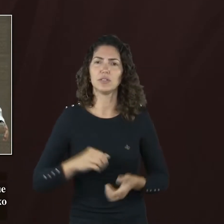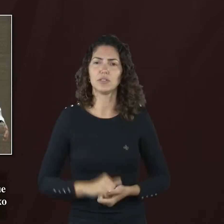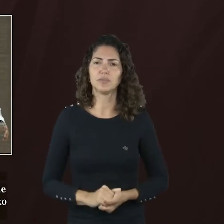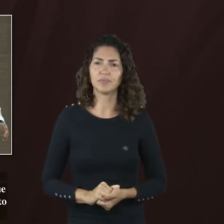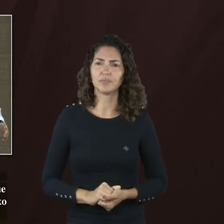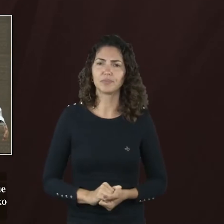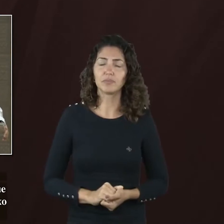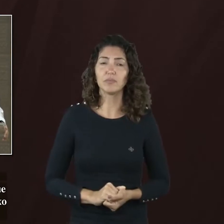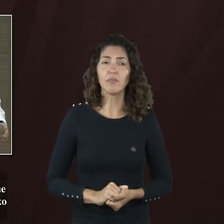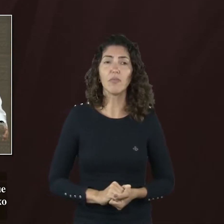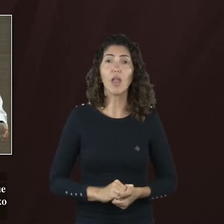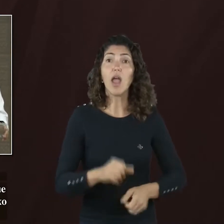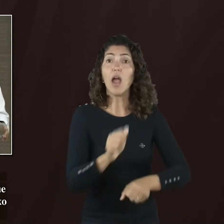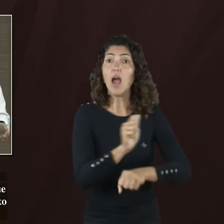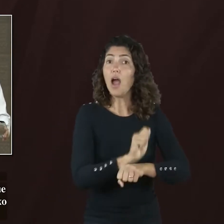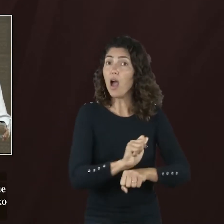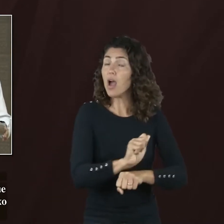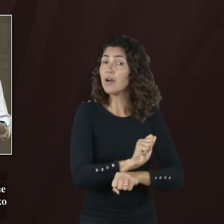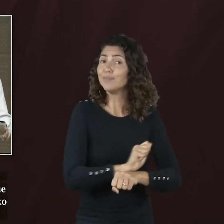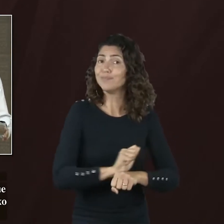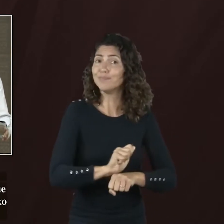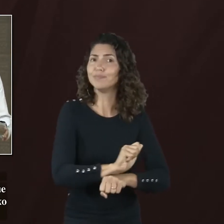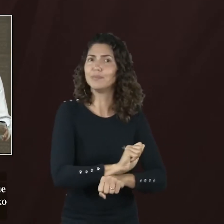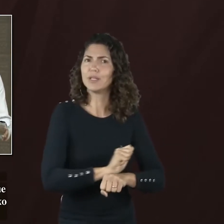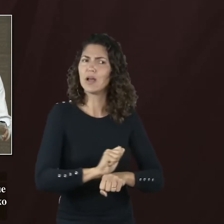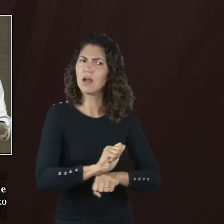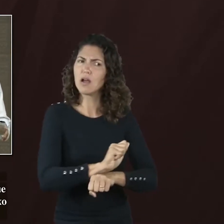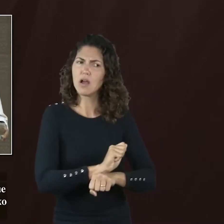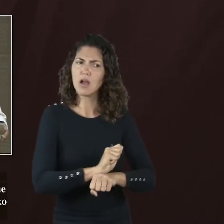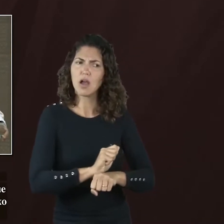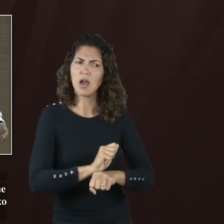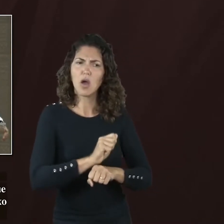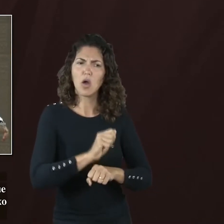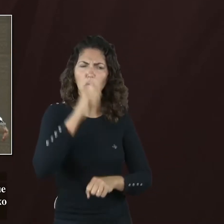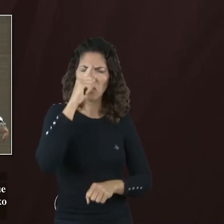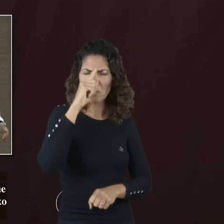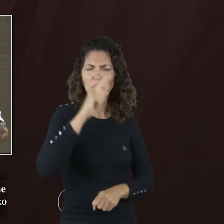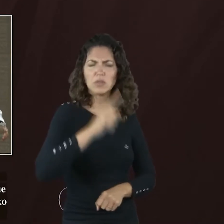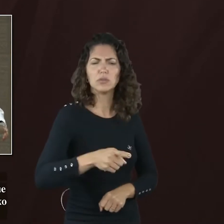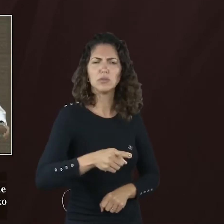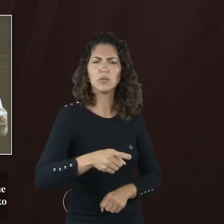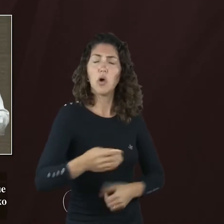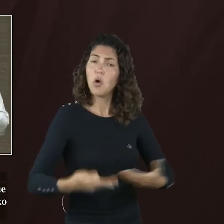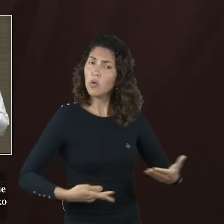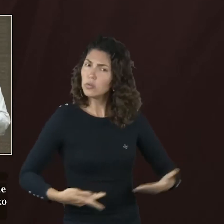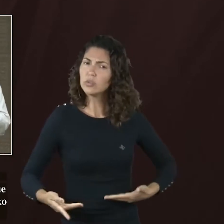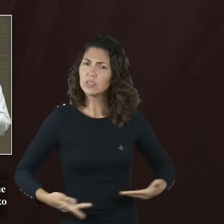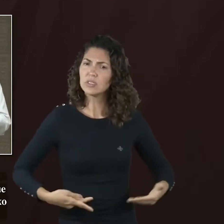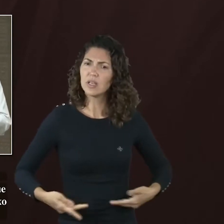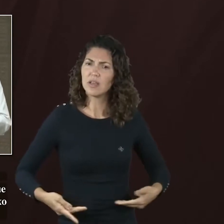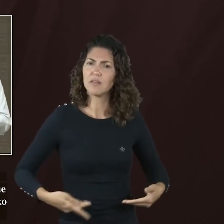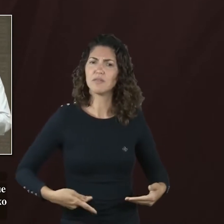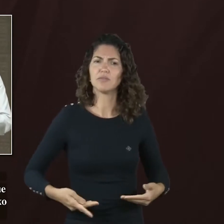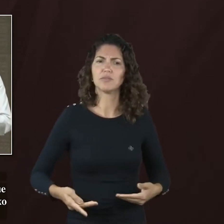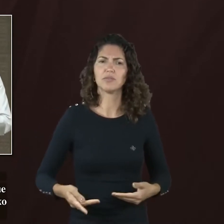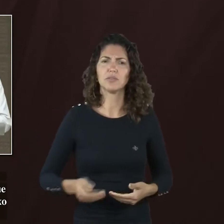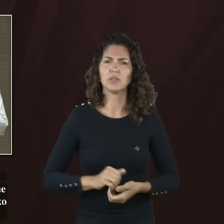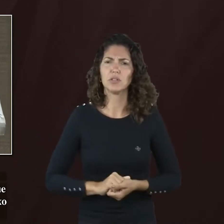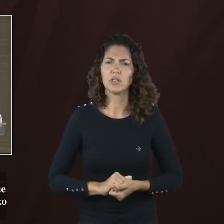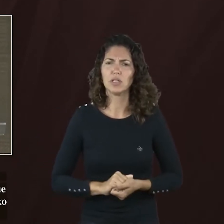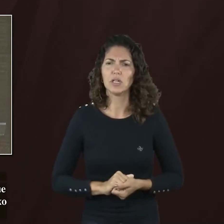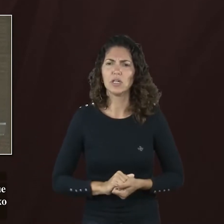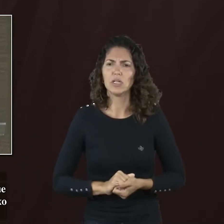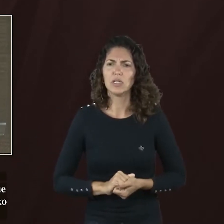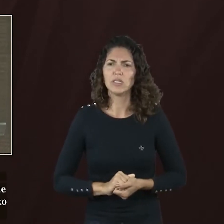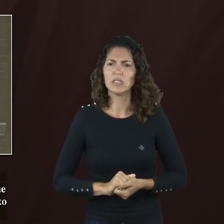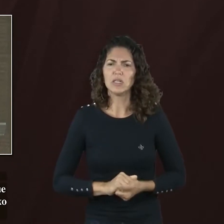que governava tudo o que possuía. Esse governava tudo o que possuía,